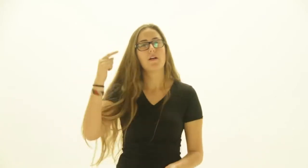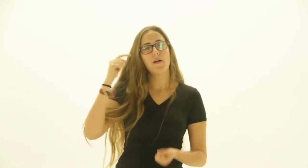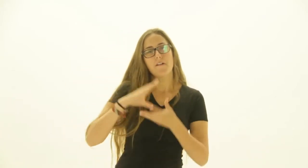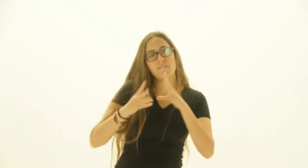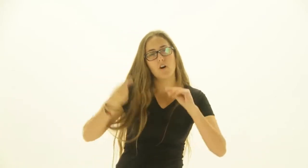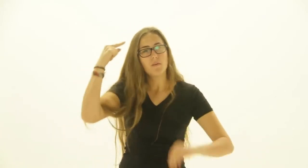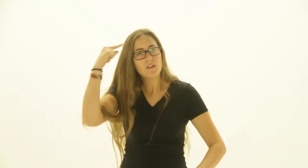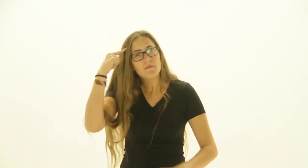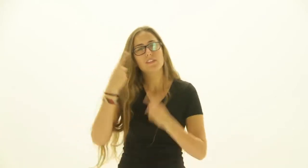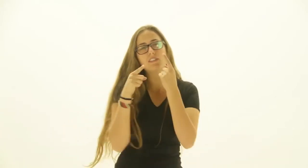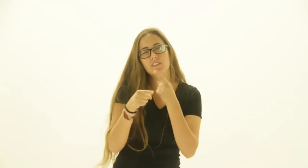formas de pensar.